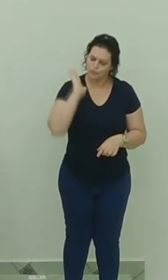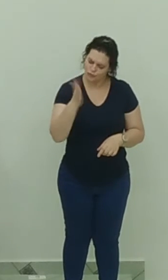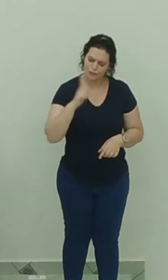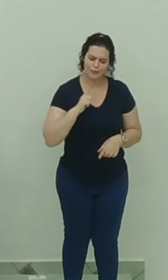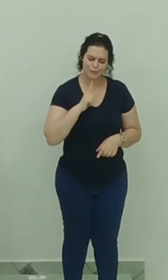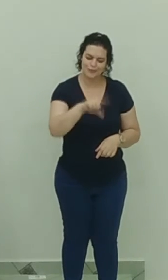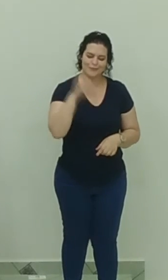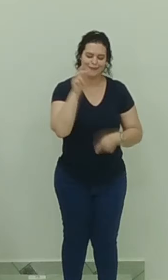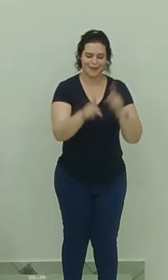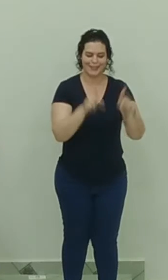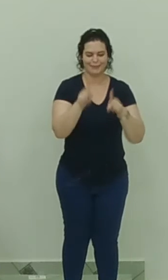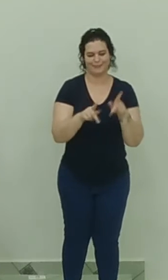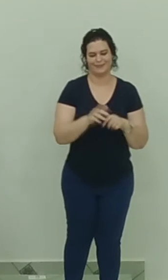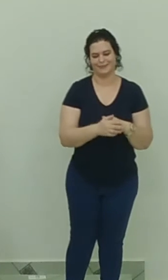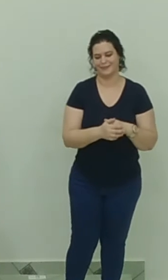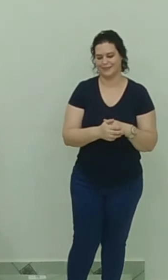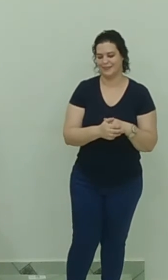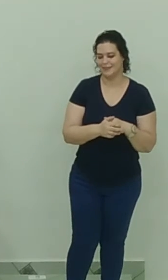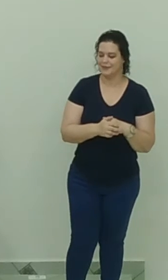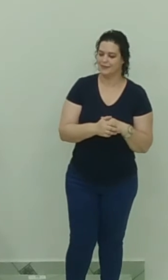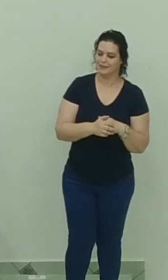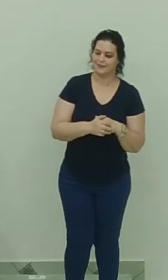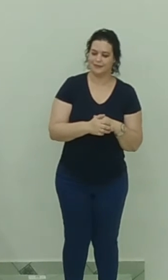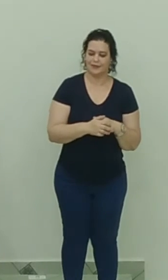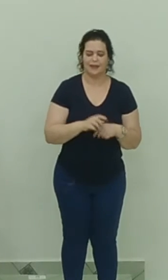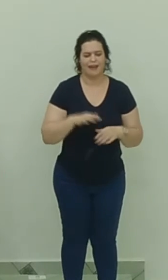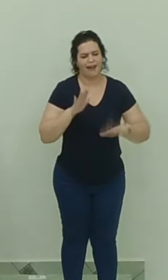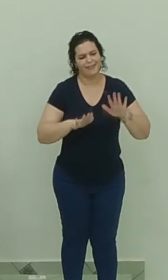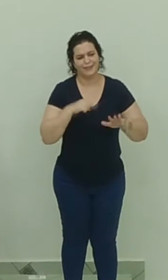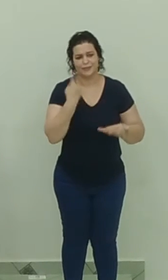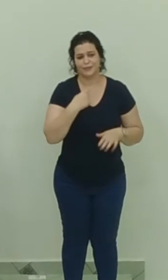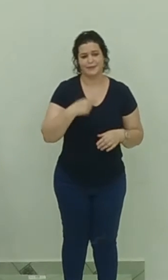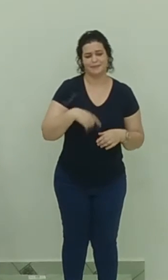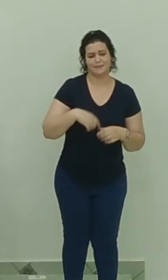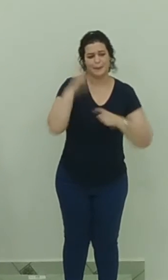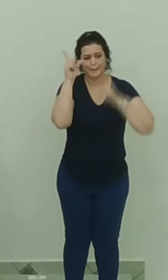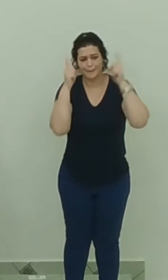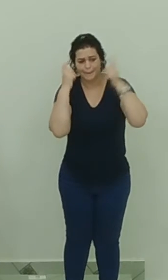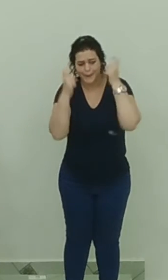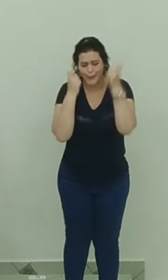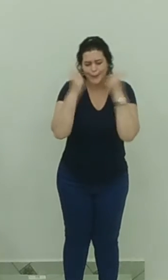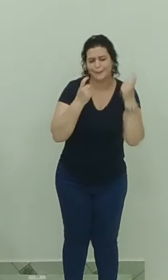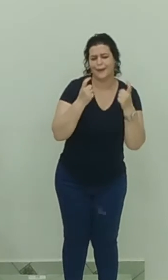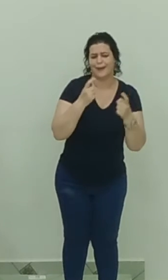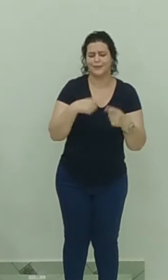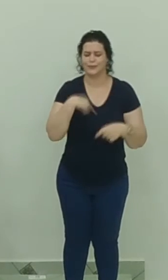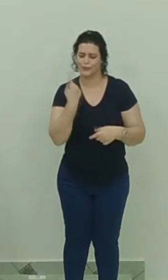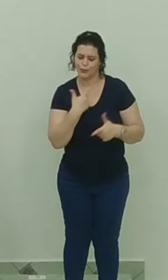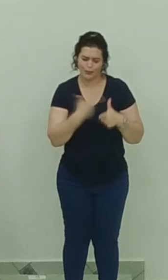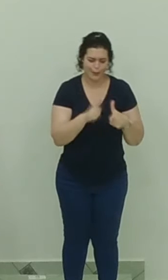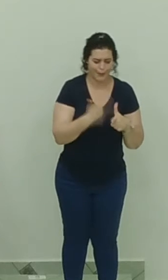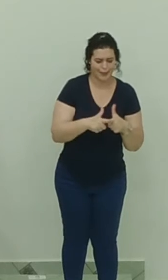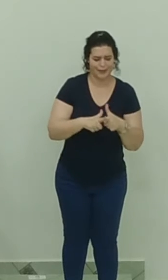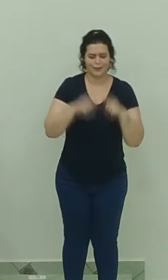as minhas dificuldades, as minhas mazelas, as minhas deficiências. Mas há na nossa